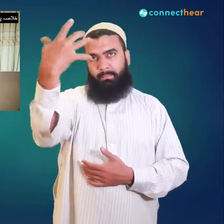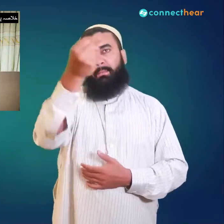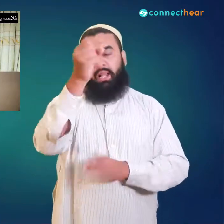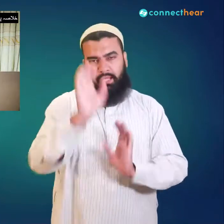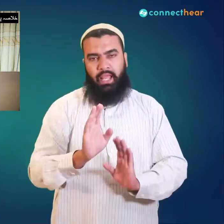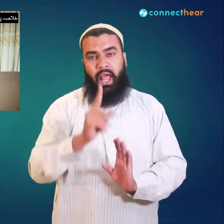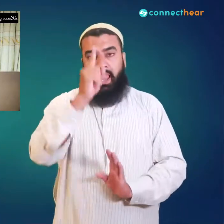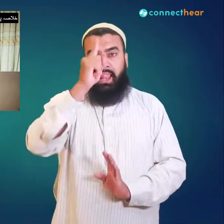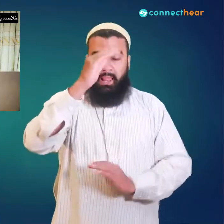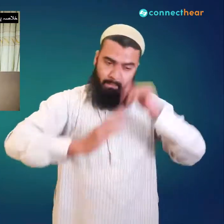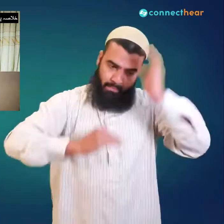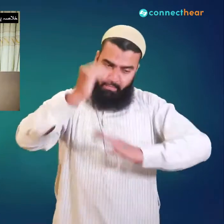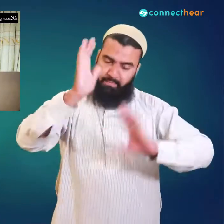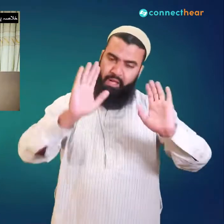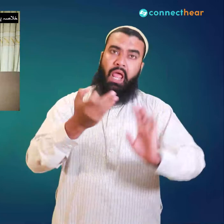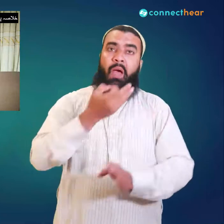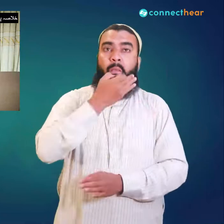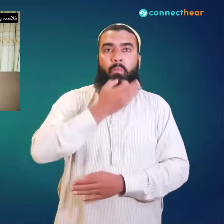توکل کرنا چاہیے۔